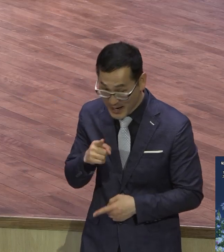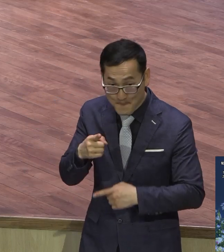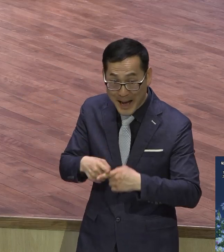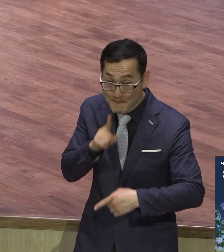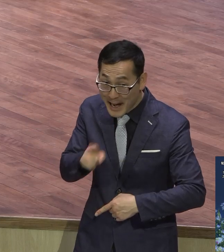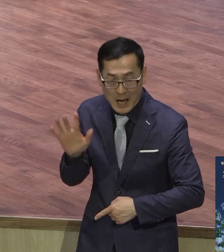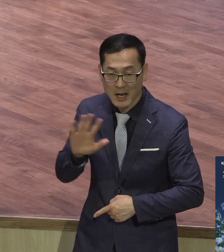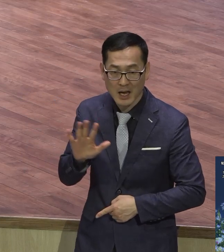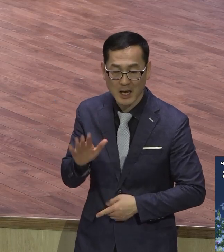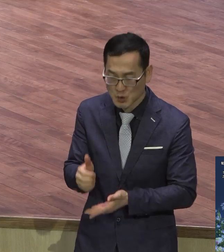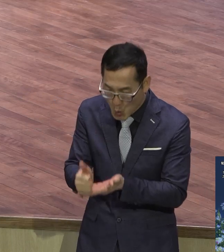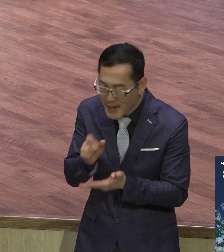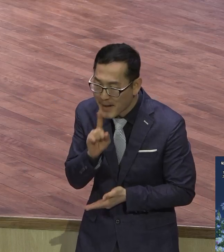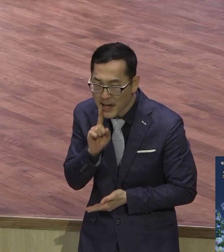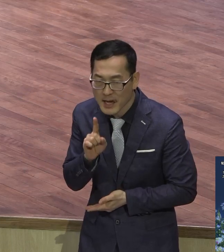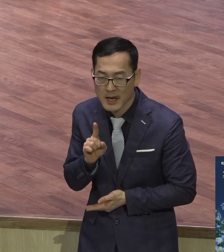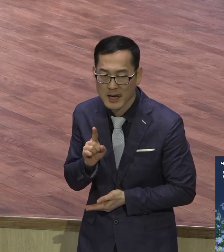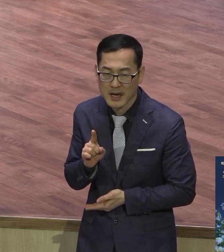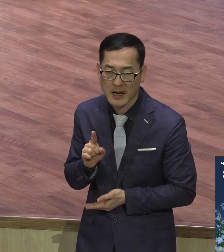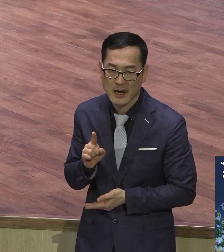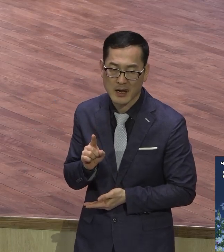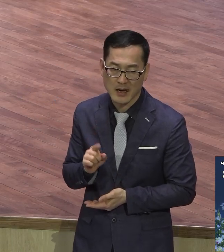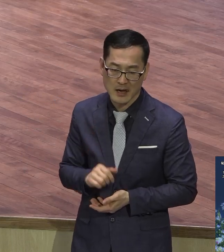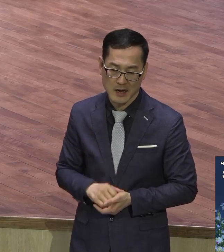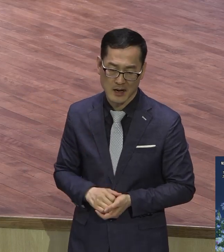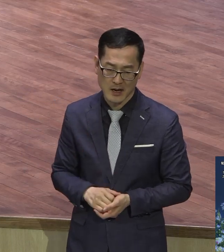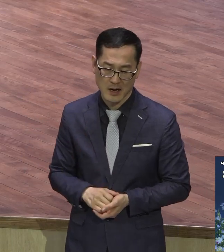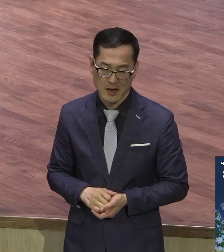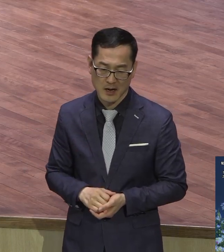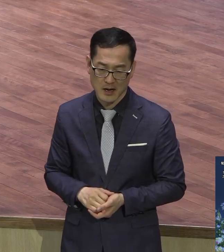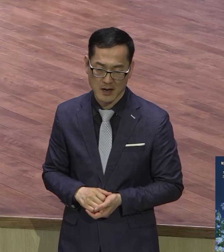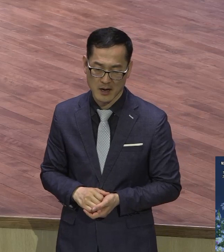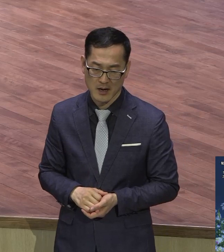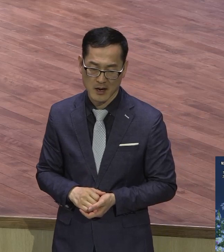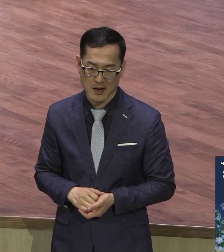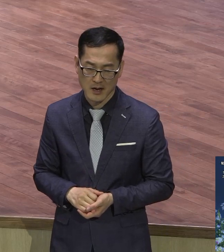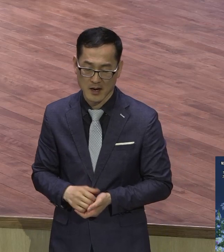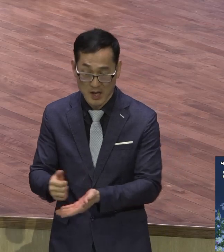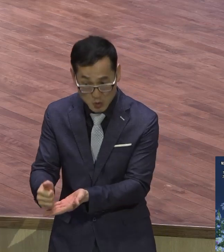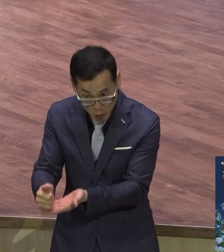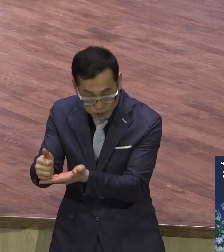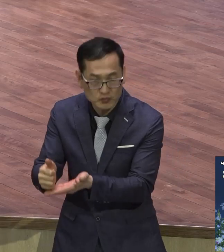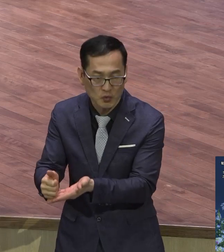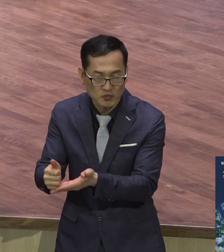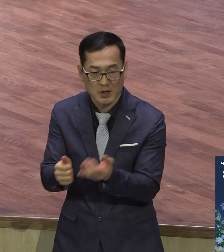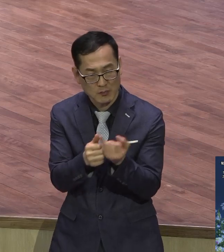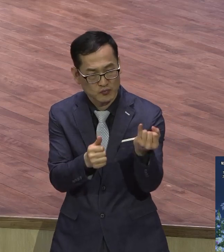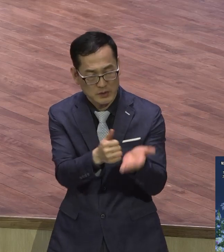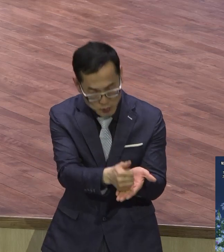존대말 자식인데 자기 자식인데 존대말 하는데 그렇게 존중해준다는